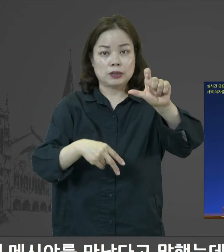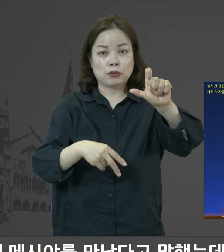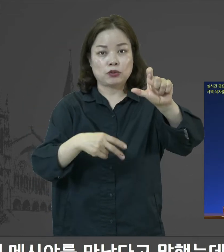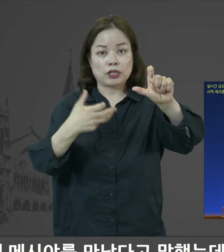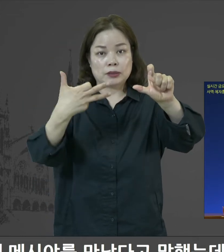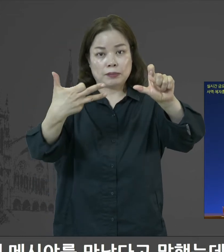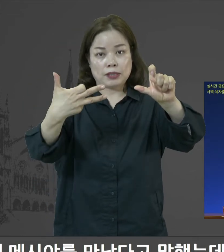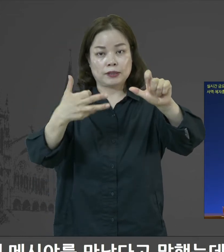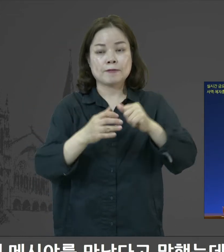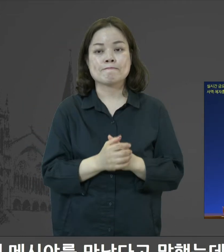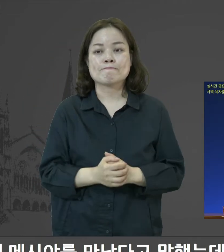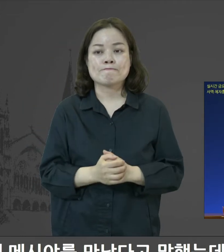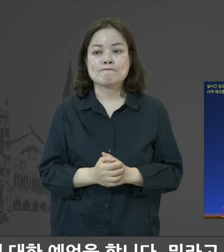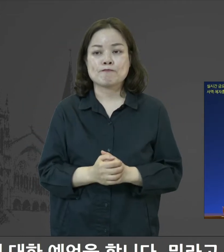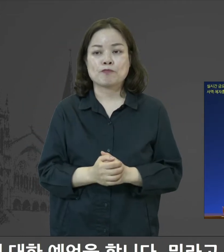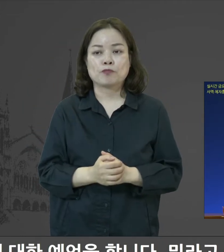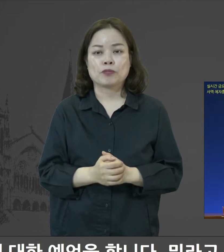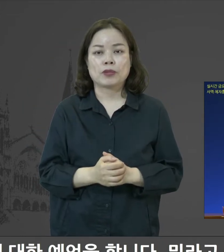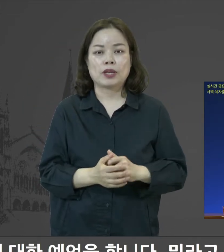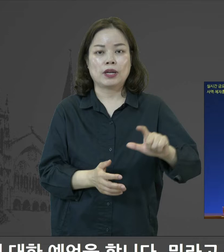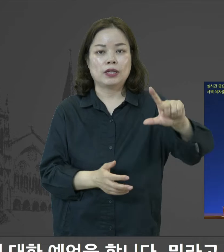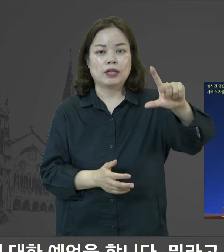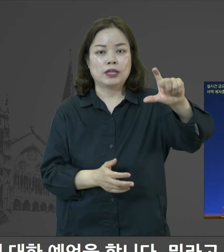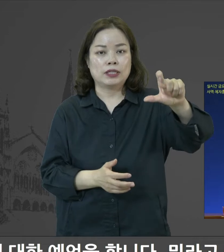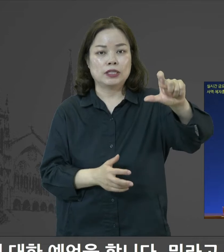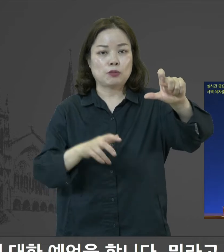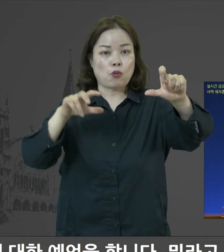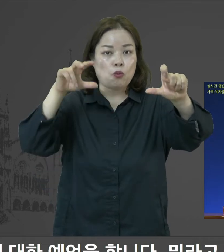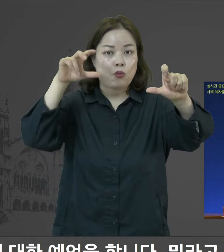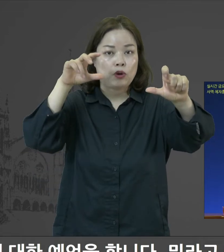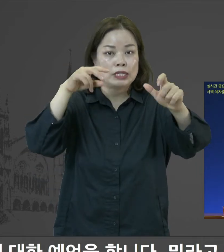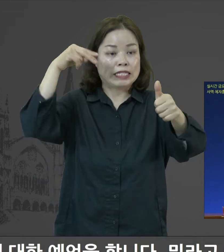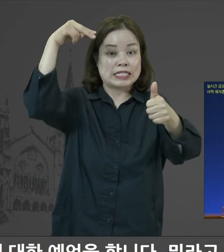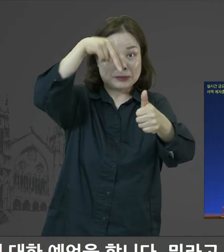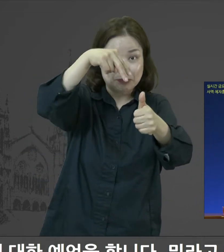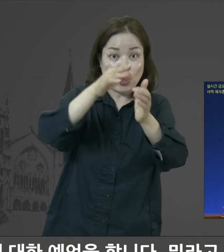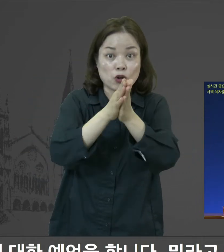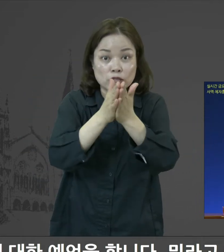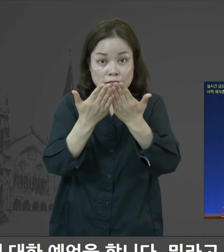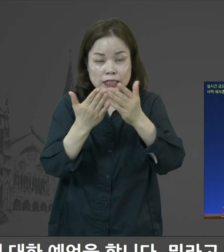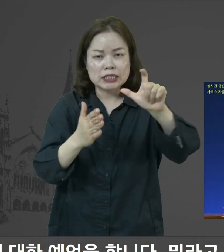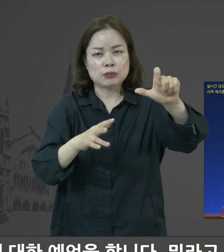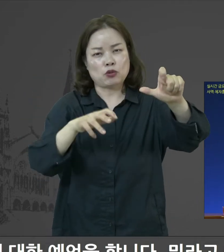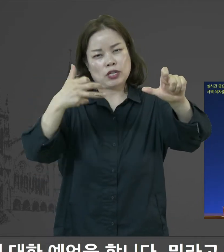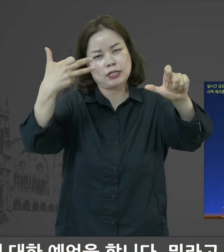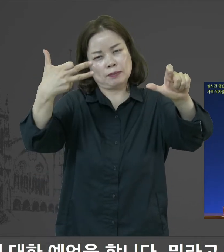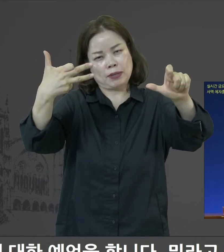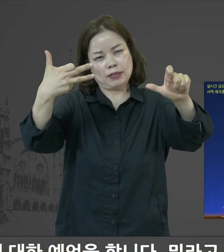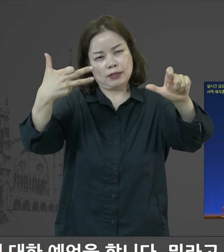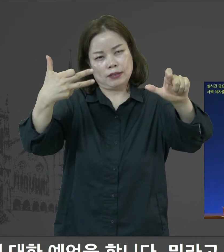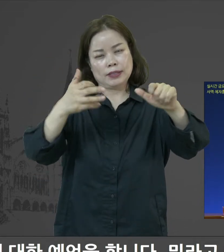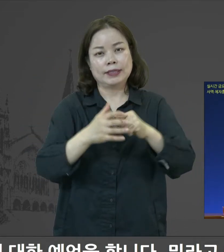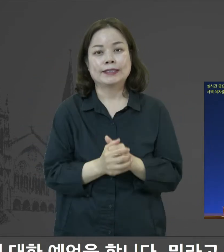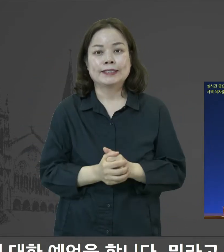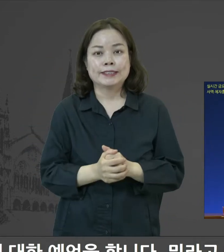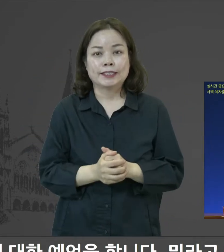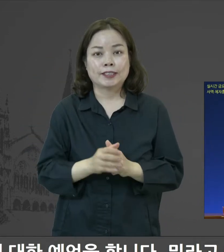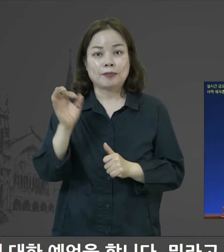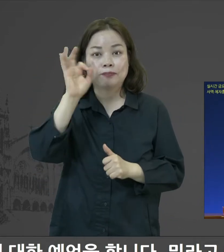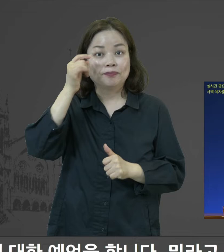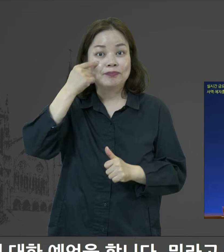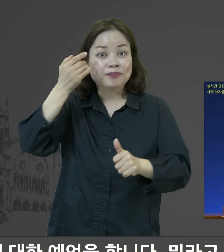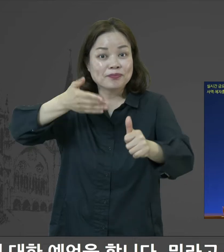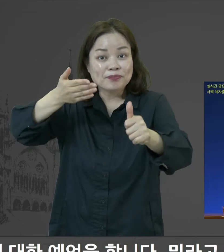자막 있으면 올려주시고요. 신명기 15장 18절 아마 제가 잘못 드린 것 같아요. 자, 한번